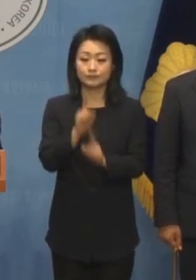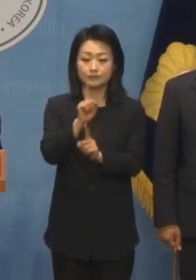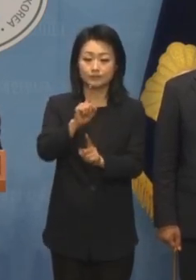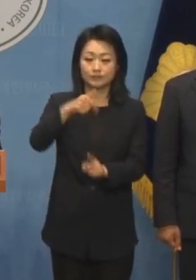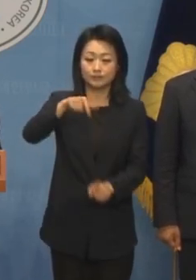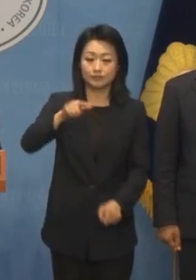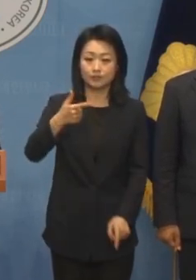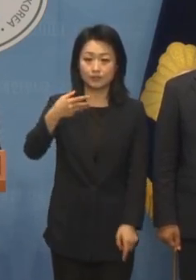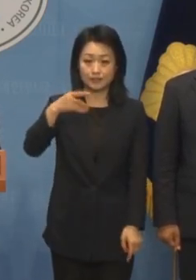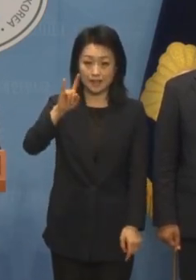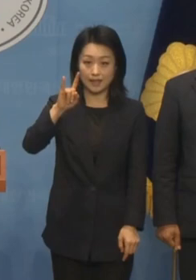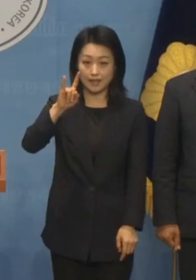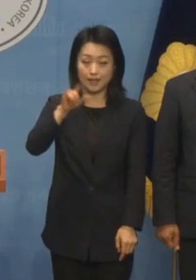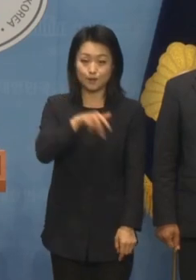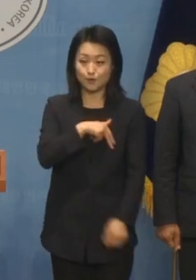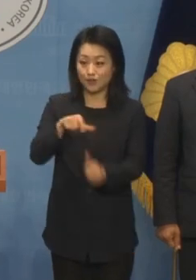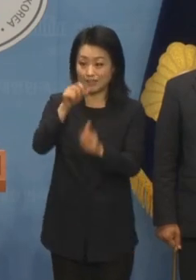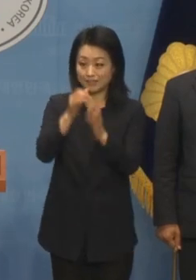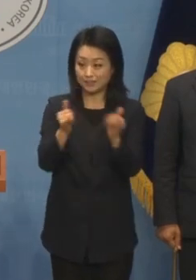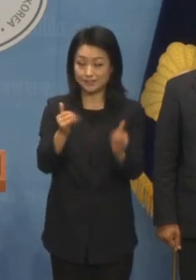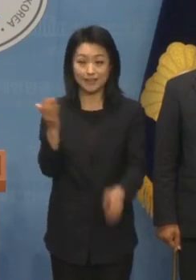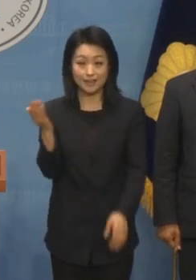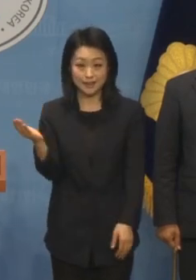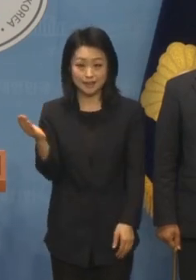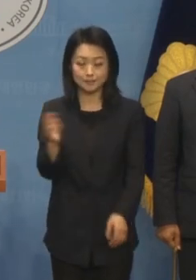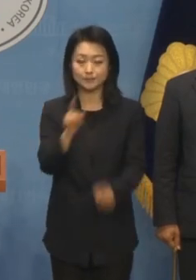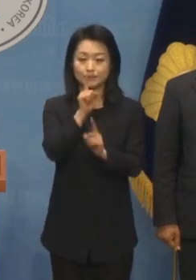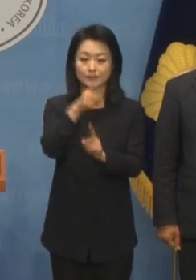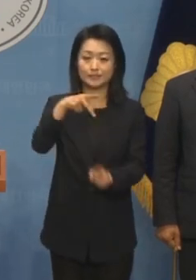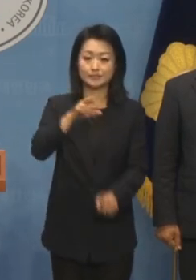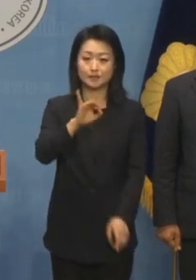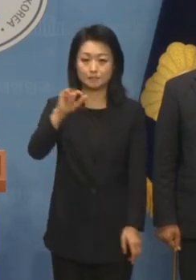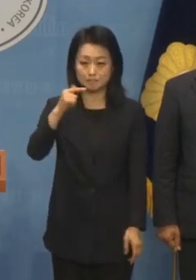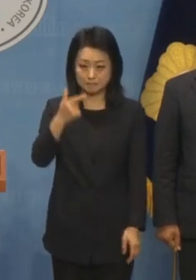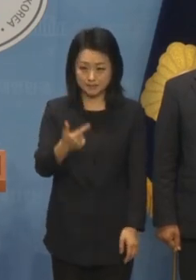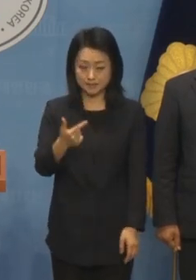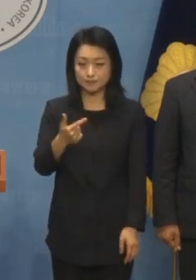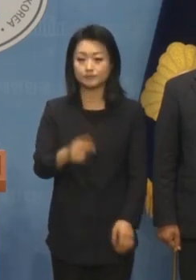이건태 당선자님 오셨습니다. 이성윤 당선자님 오셨고요.